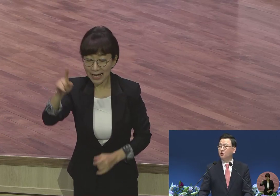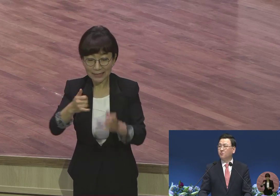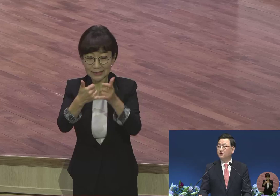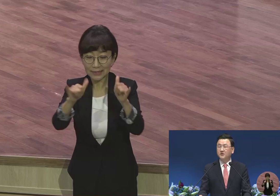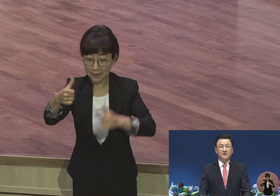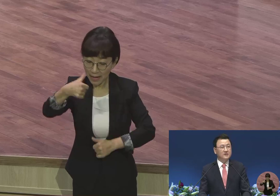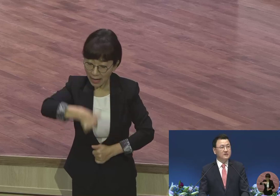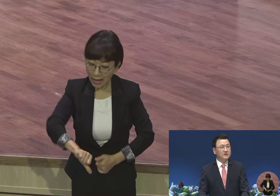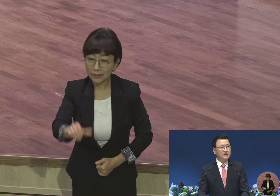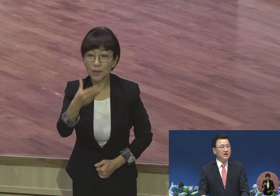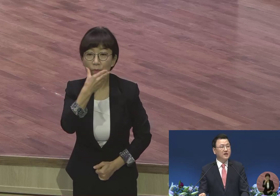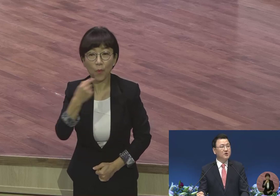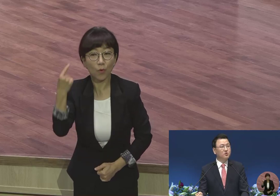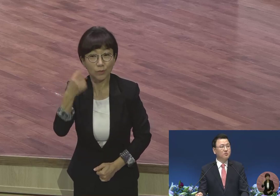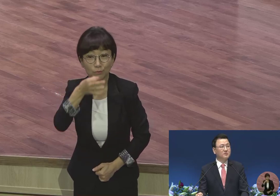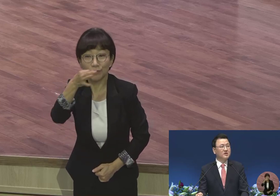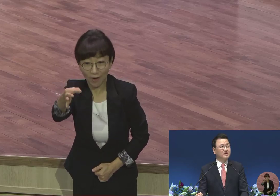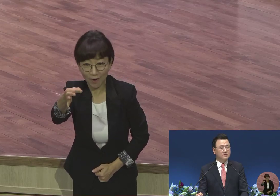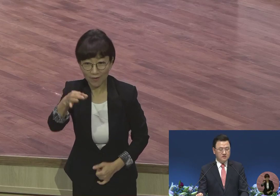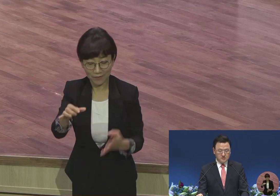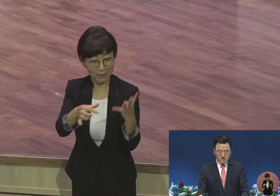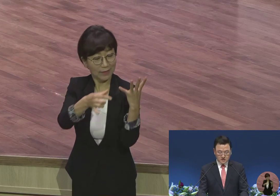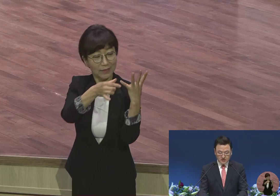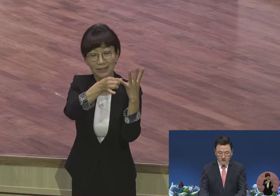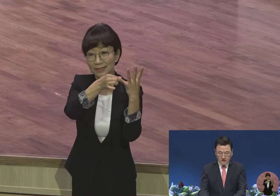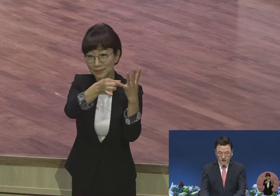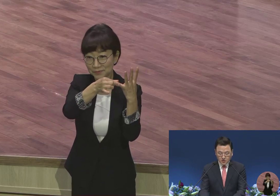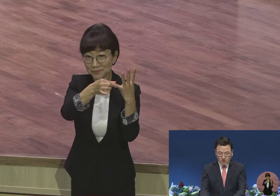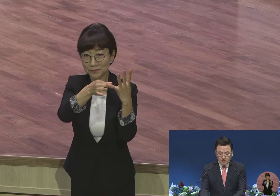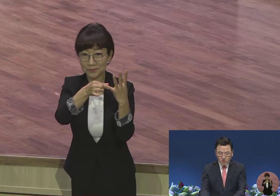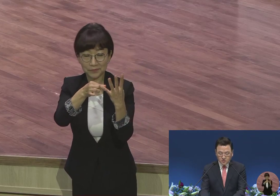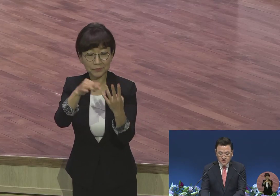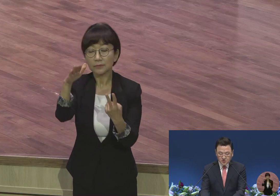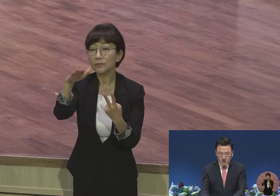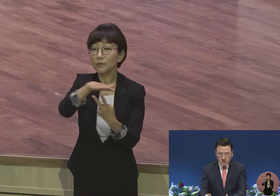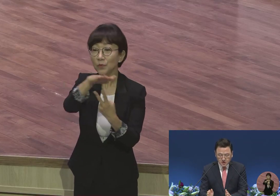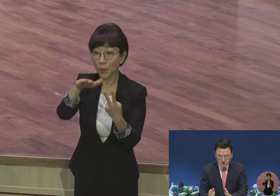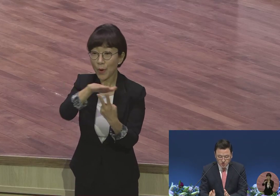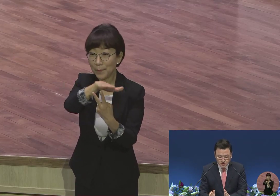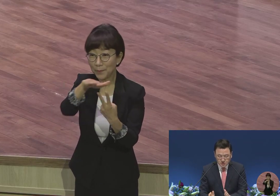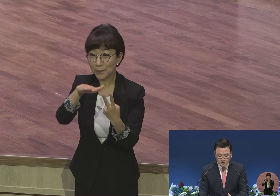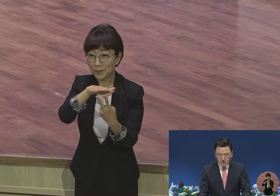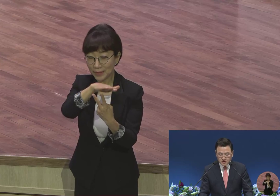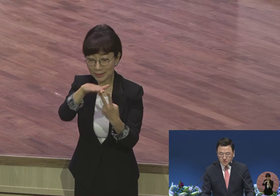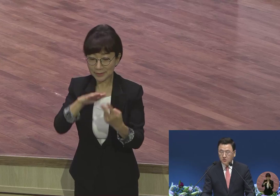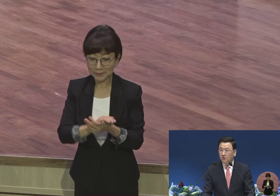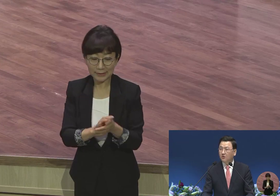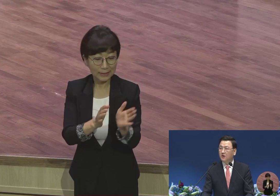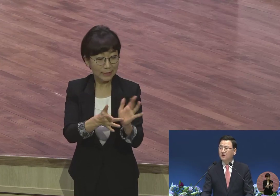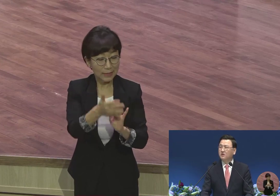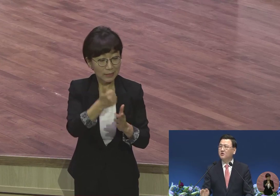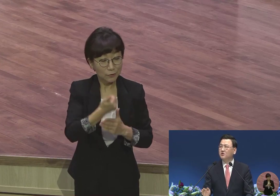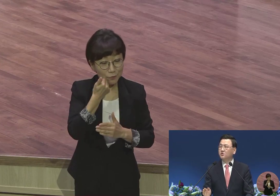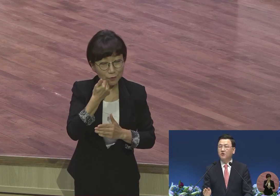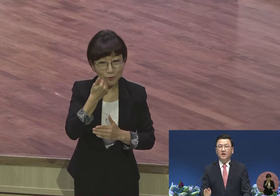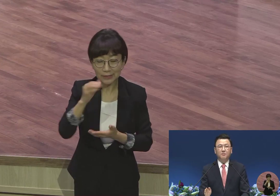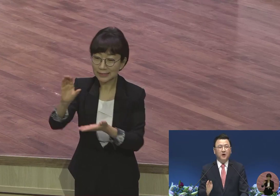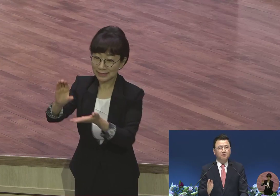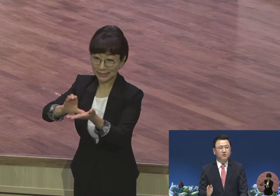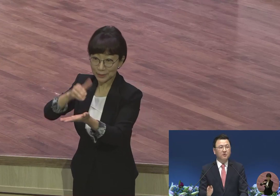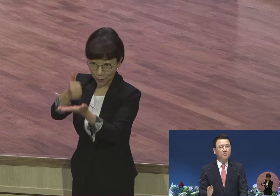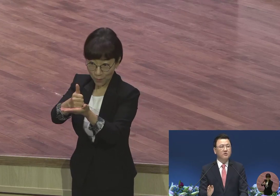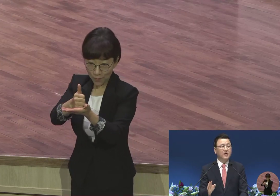있는 족보는 사람의 족보입니다. 요한복음은 예수가 그리스도임을 설명하면서도 그